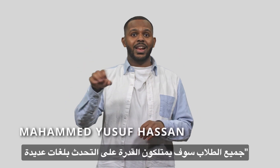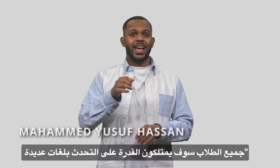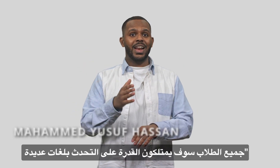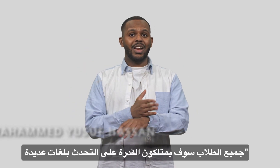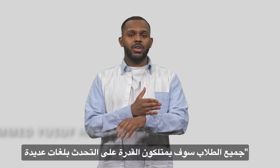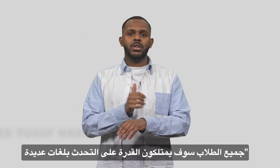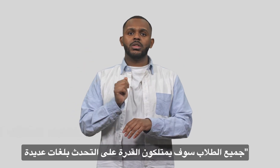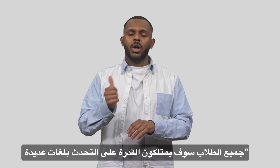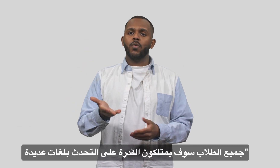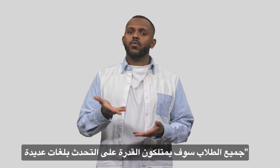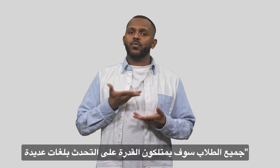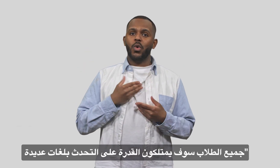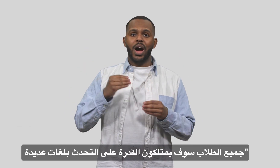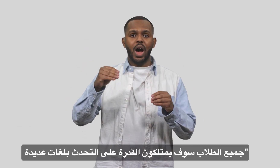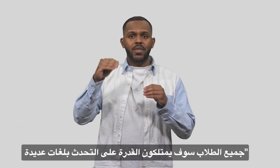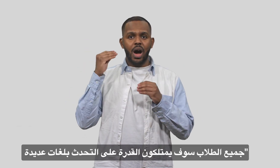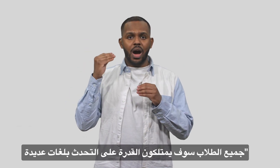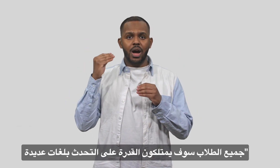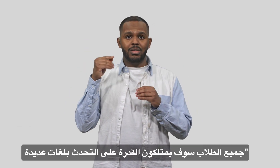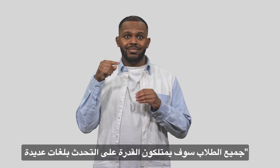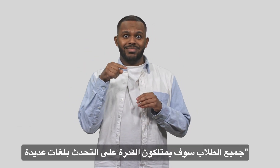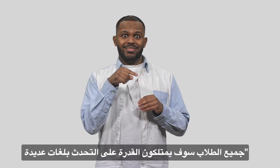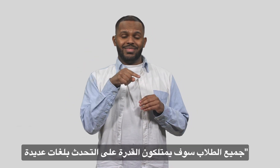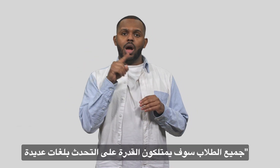جميع الطلاب سوف يمتلكون القدرة على التحدث بلغات عديدة،